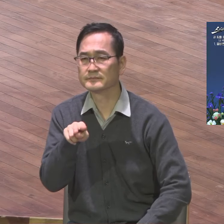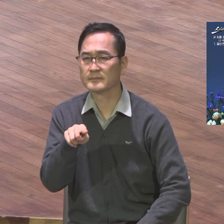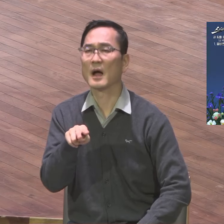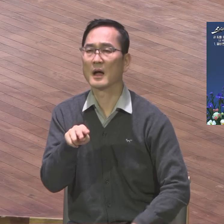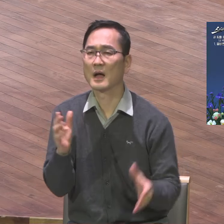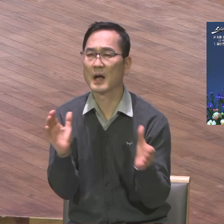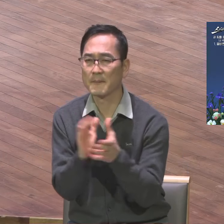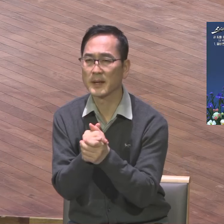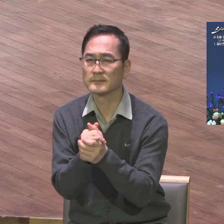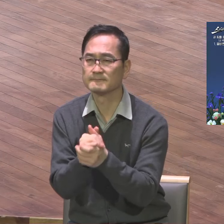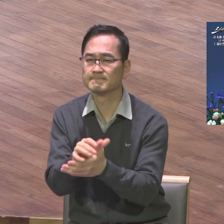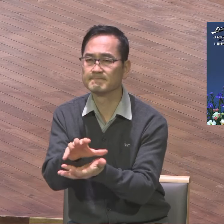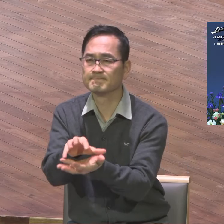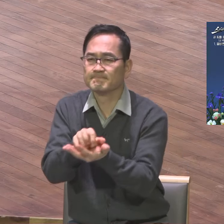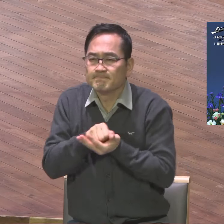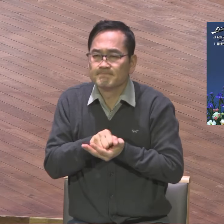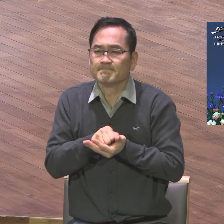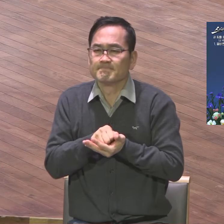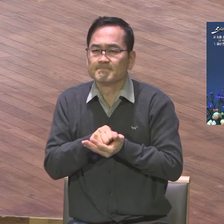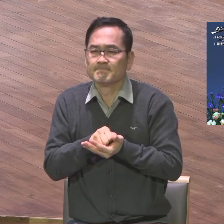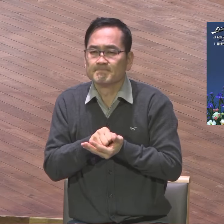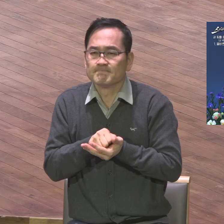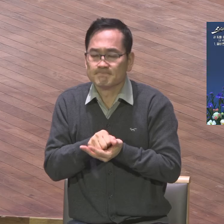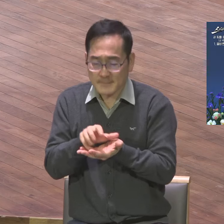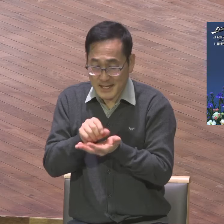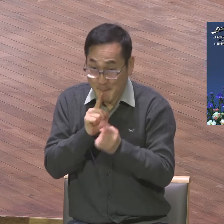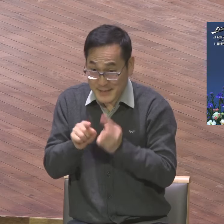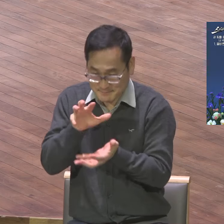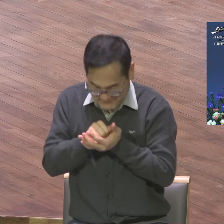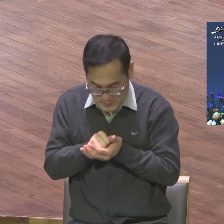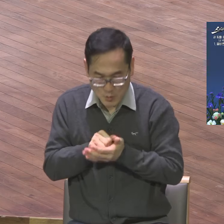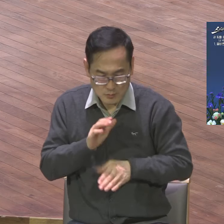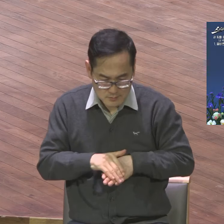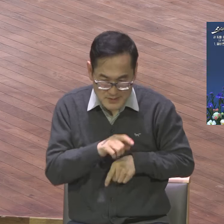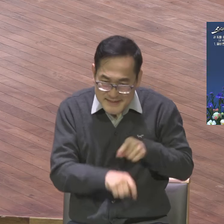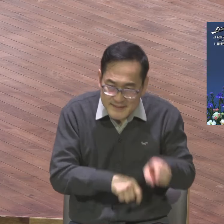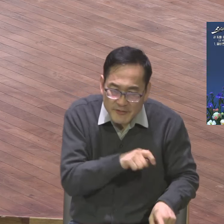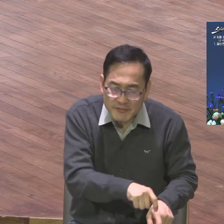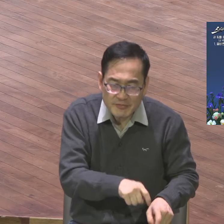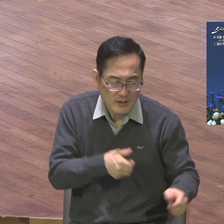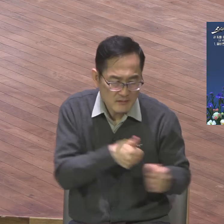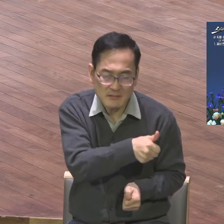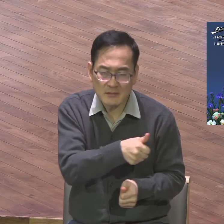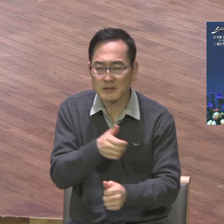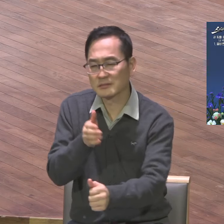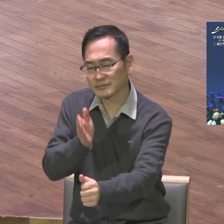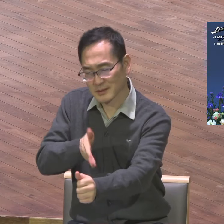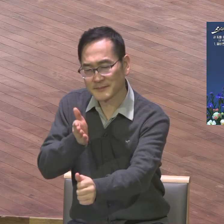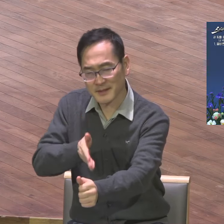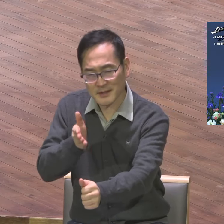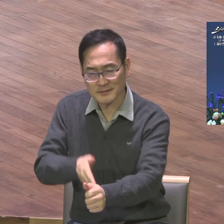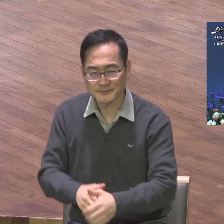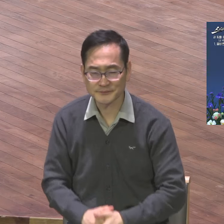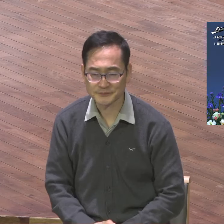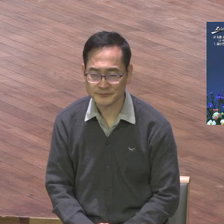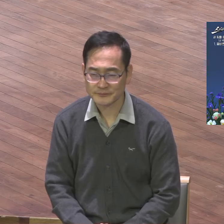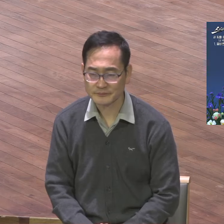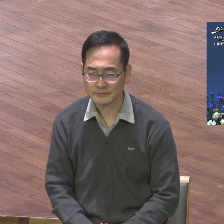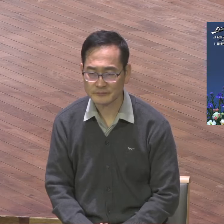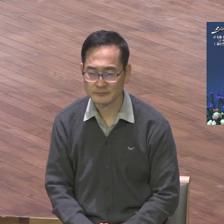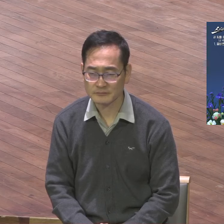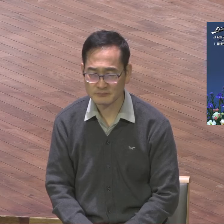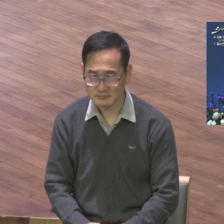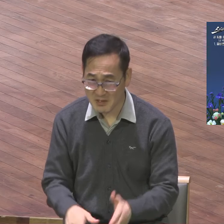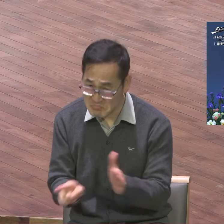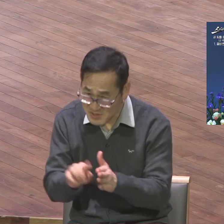적용해서 이겨나갈 수 있는 힘을 얻으시기 바랍니다. 왜 믿지 못하느냐? 그 전능하신